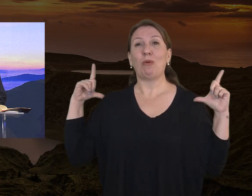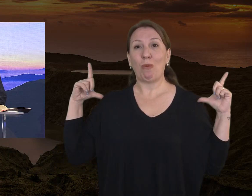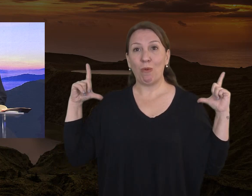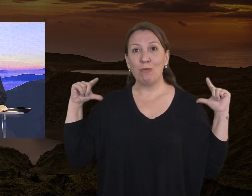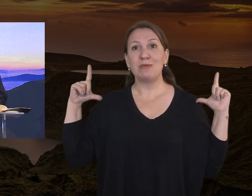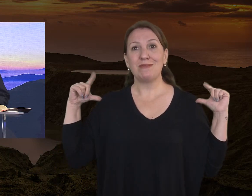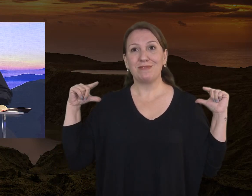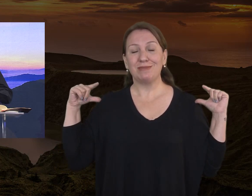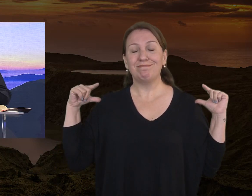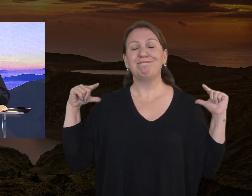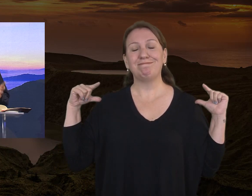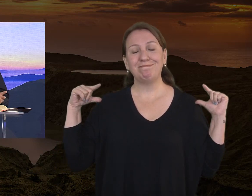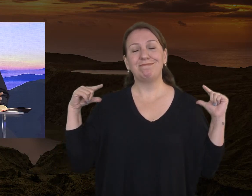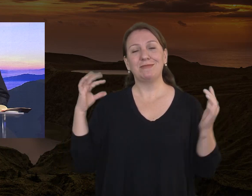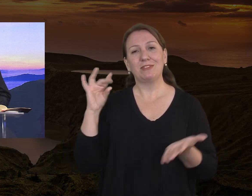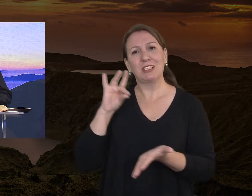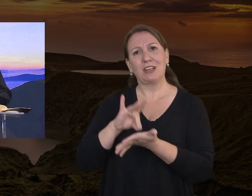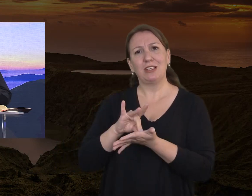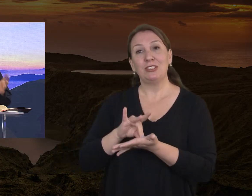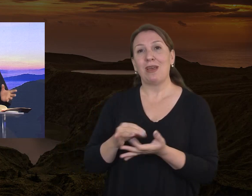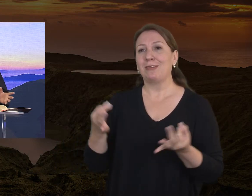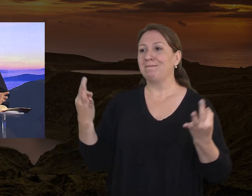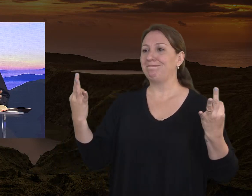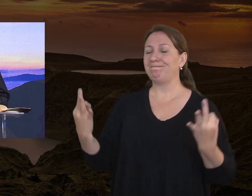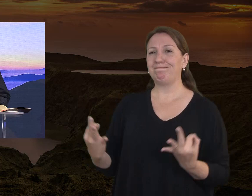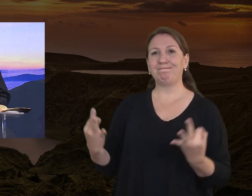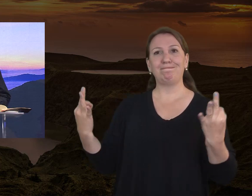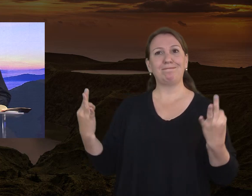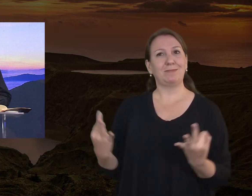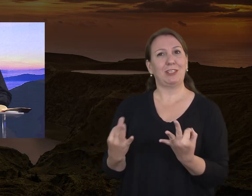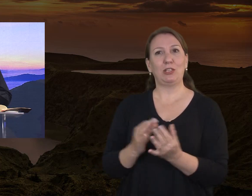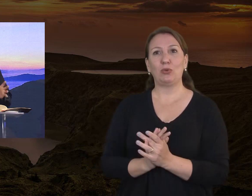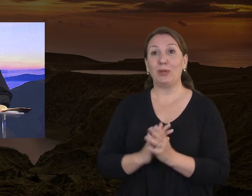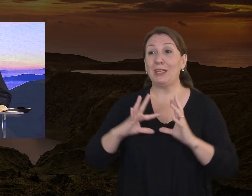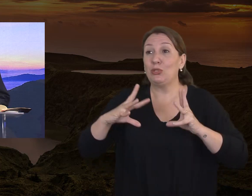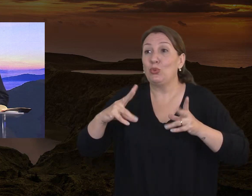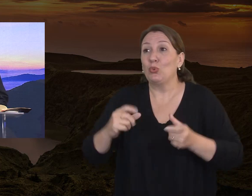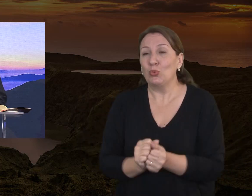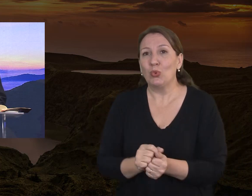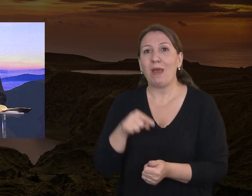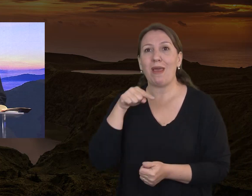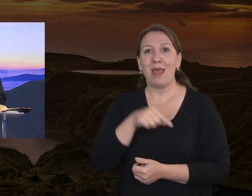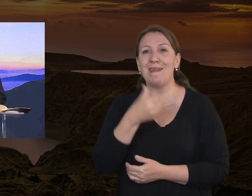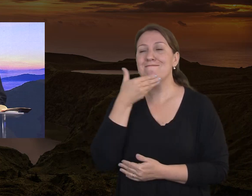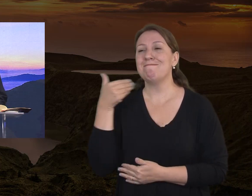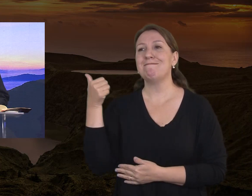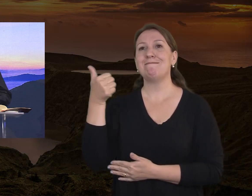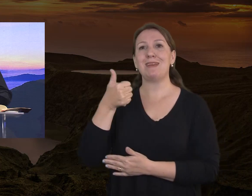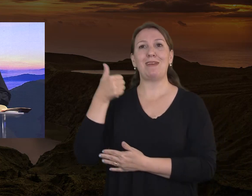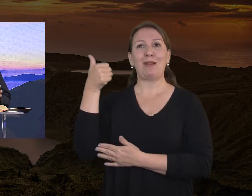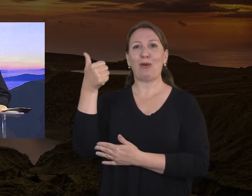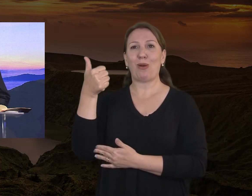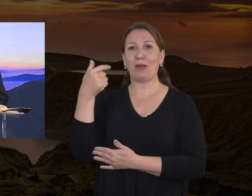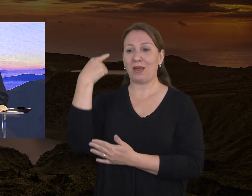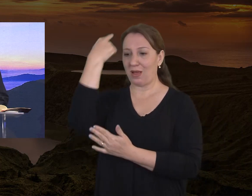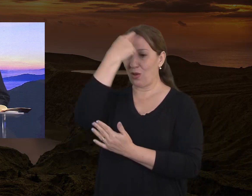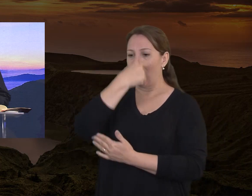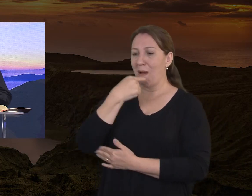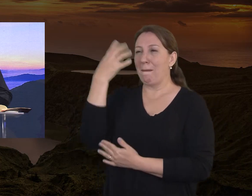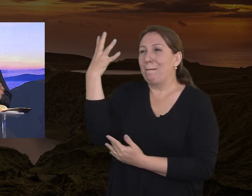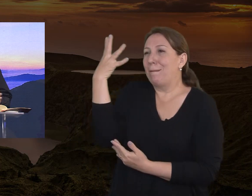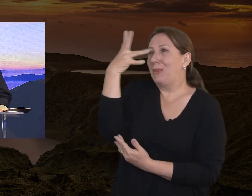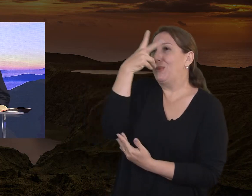era completo. Em tudo, ele era o melhor na sua época. Ele era bonito,